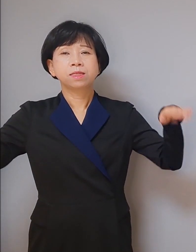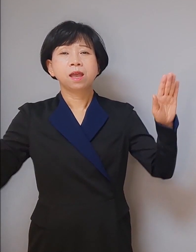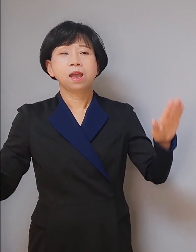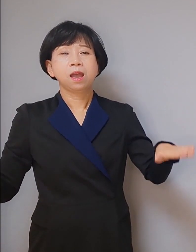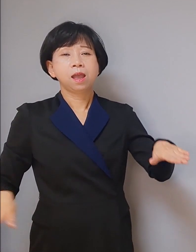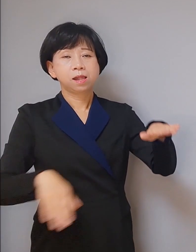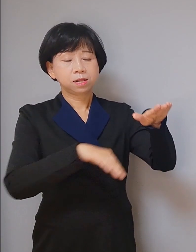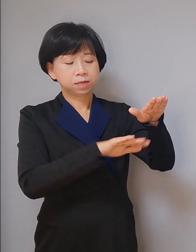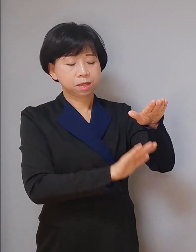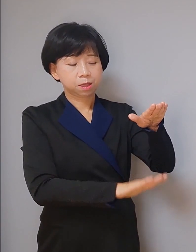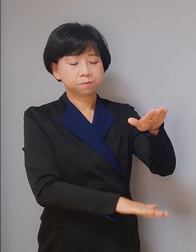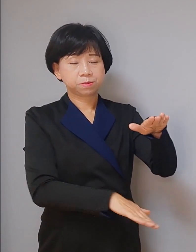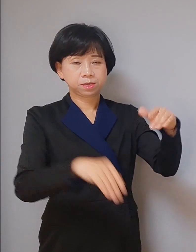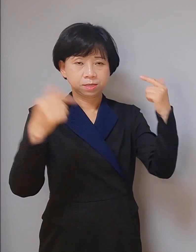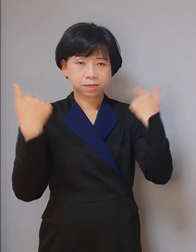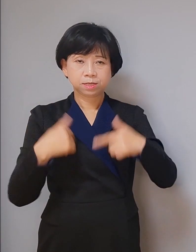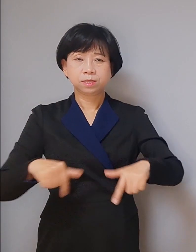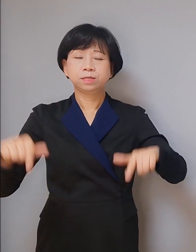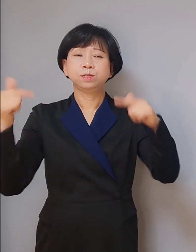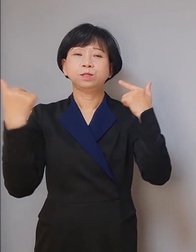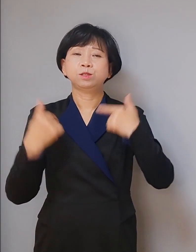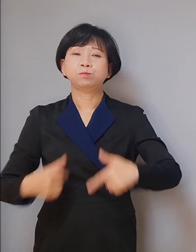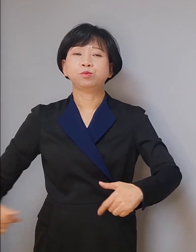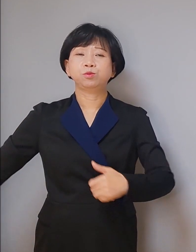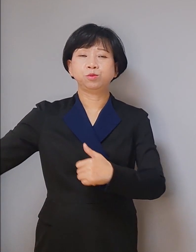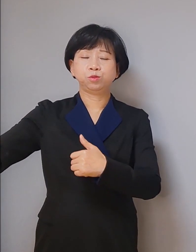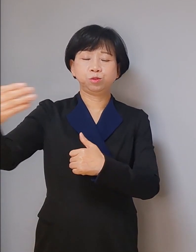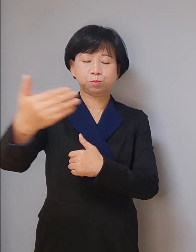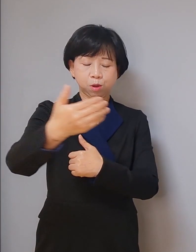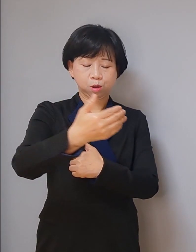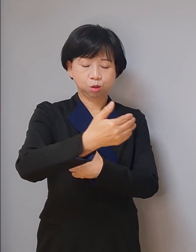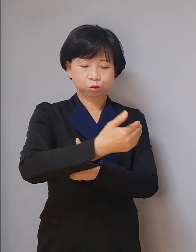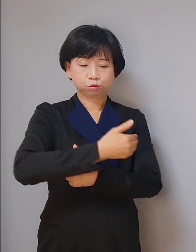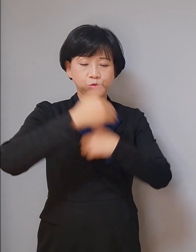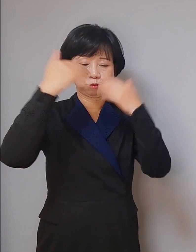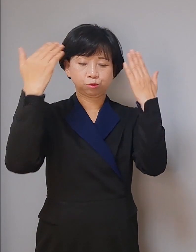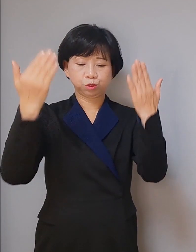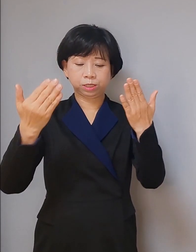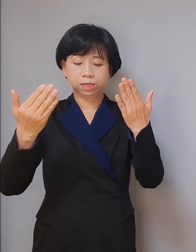포근한 날개 밑 늘